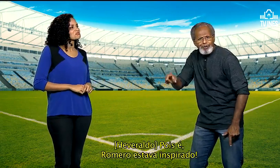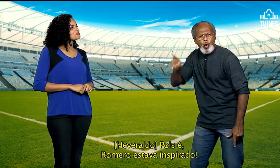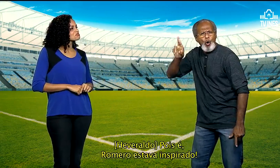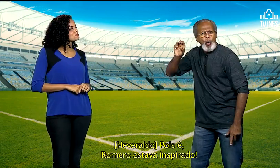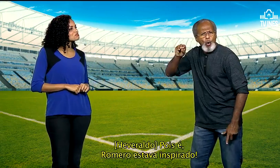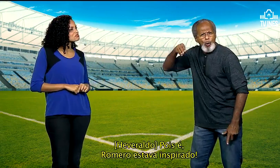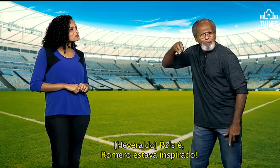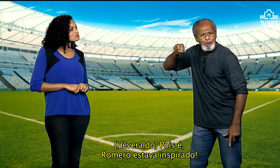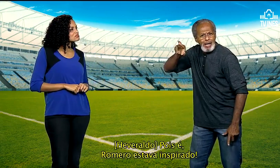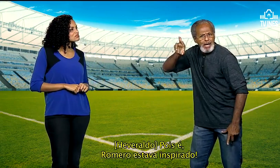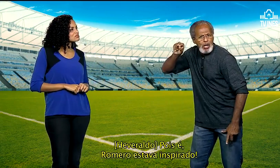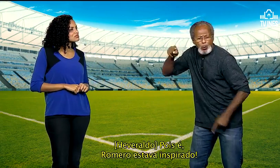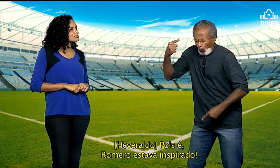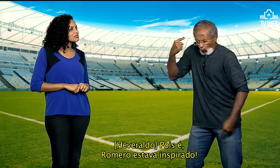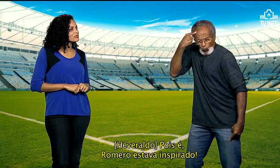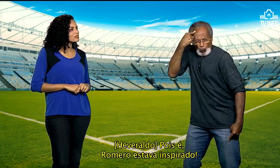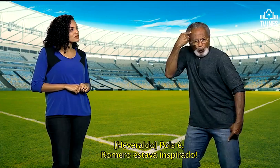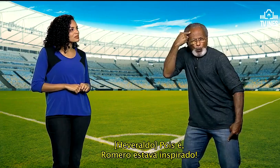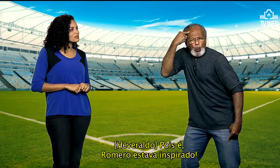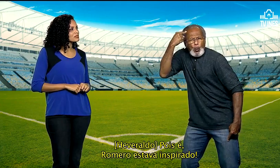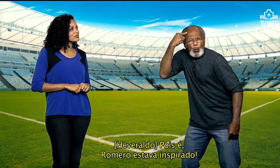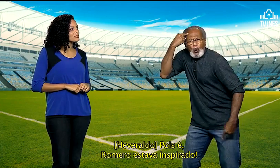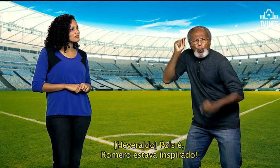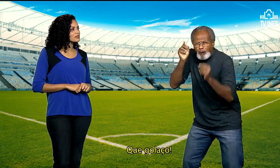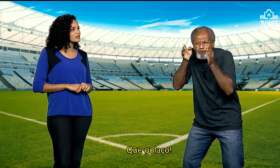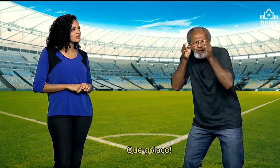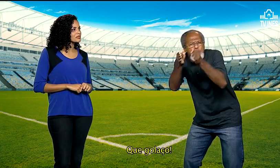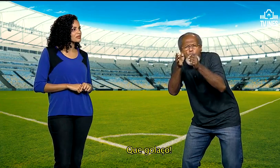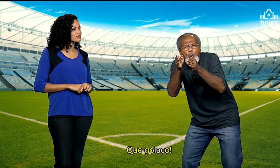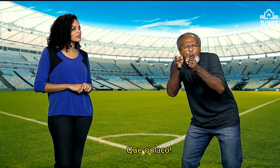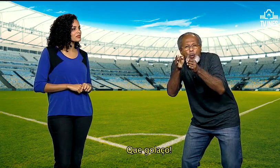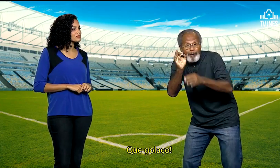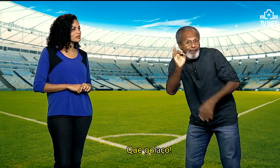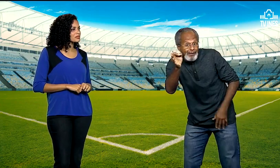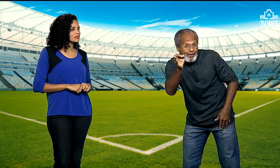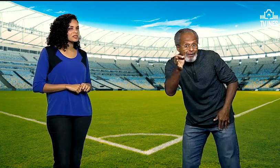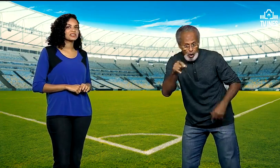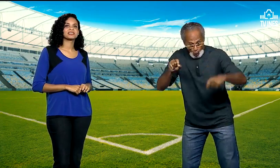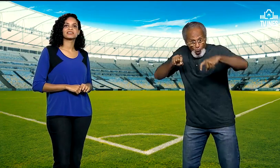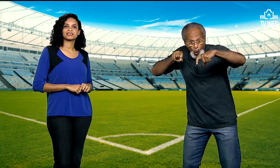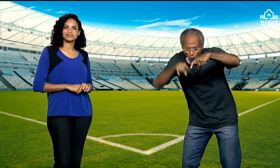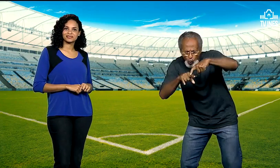Pois é, Romero estava inspirado. Que golaço!